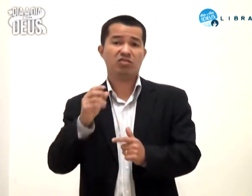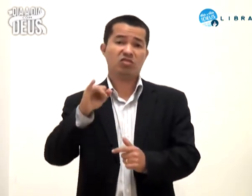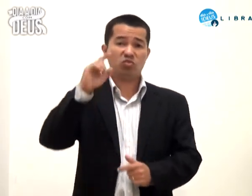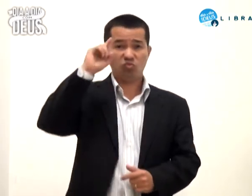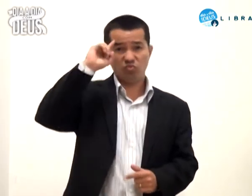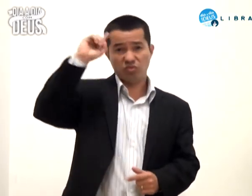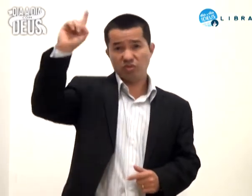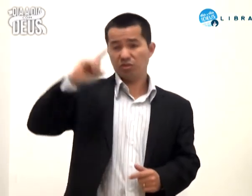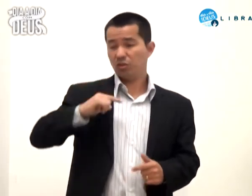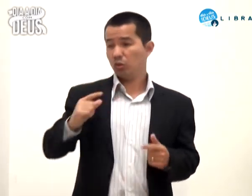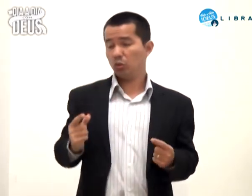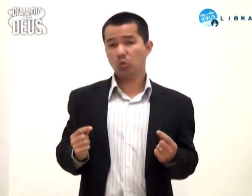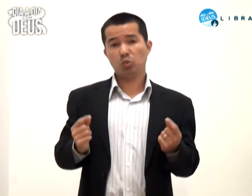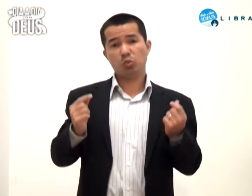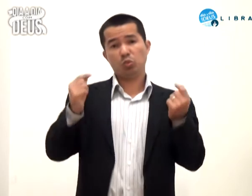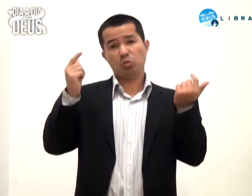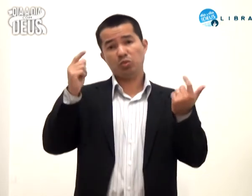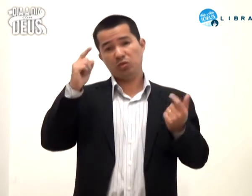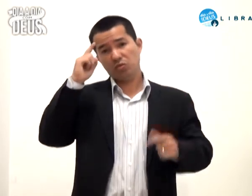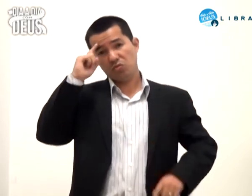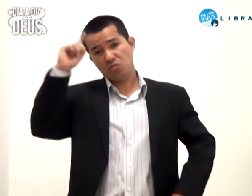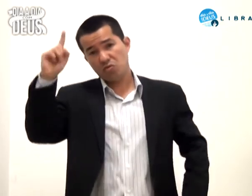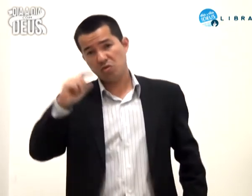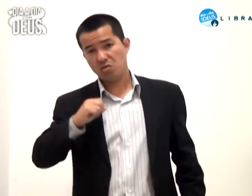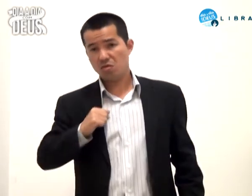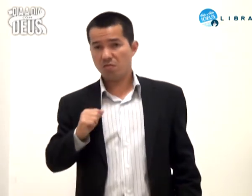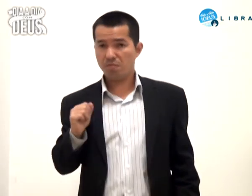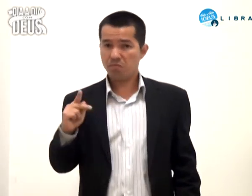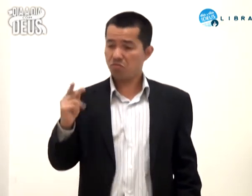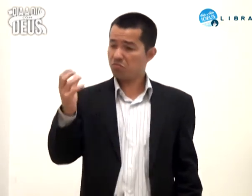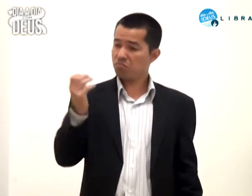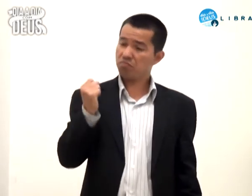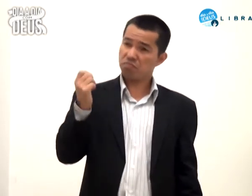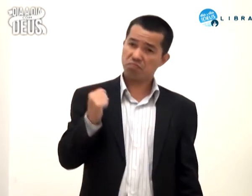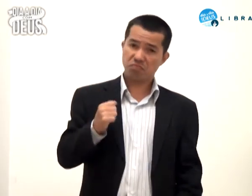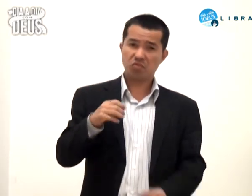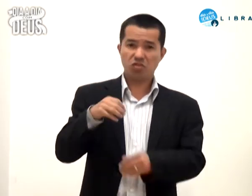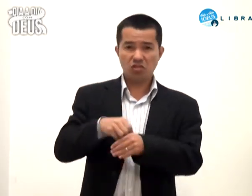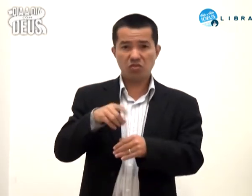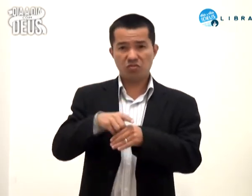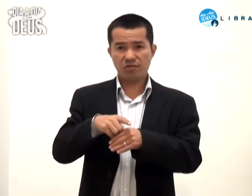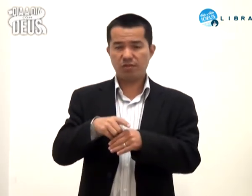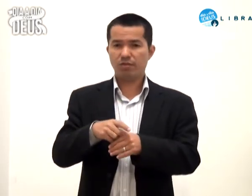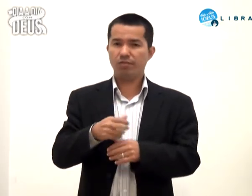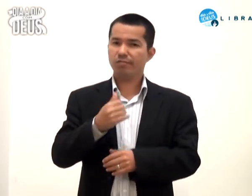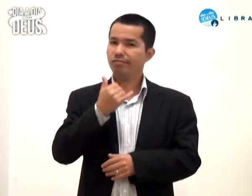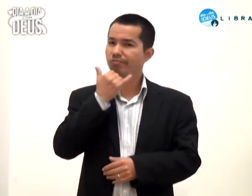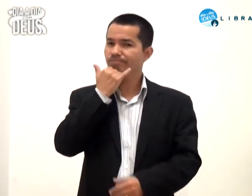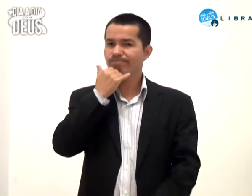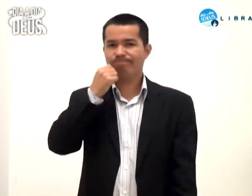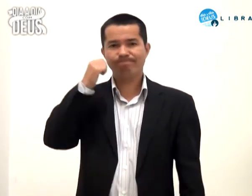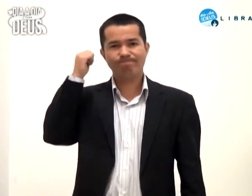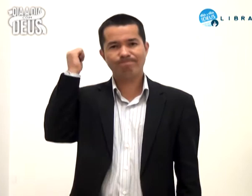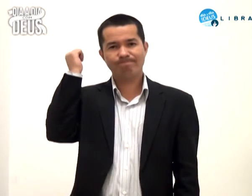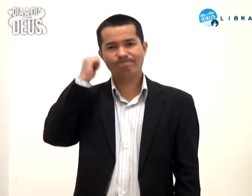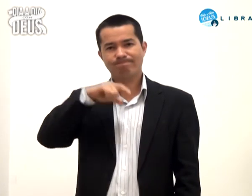disser assim, olha, quando eu resolver os problemas da minha vida, quando eu ficar rico, quando eu me